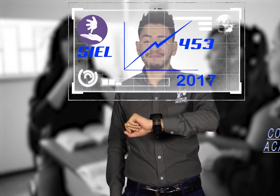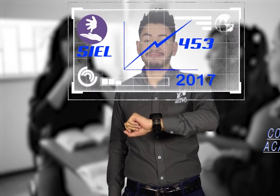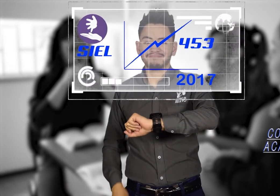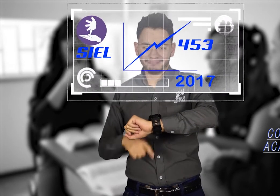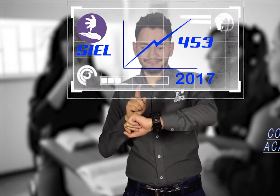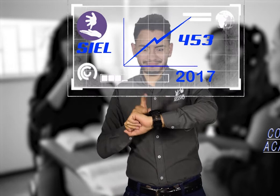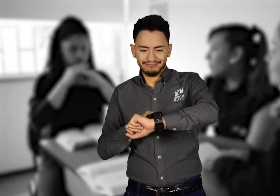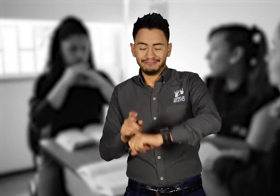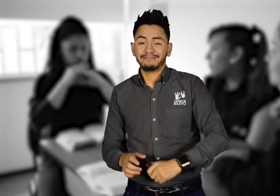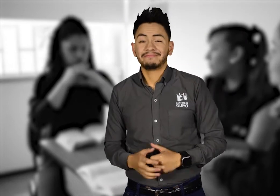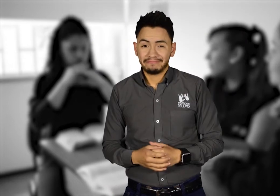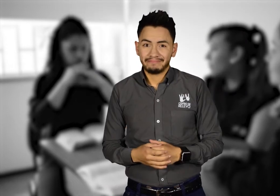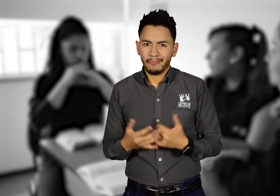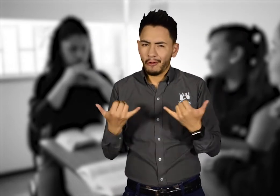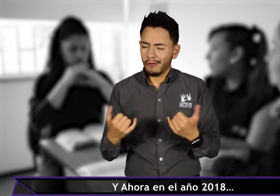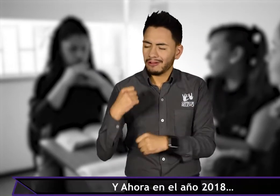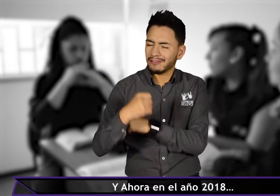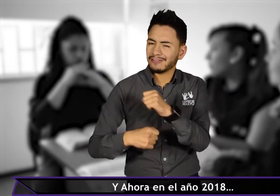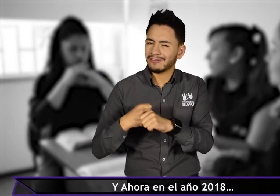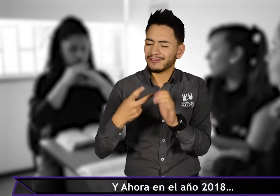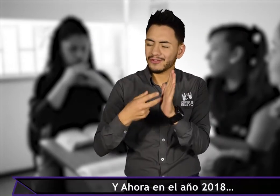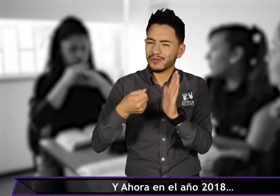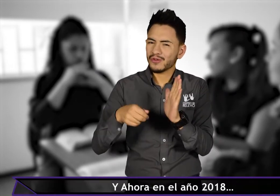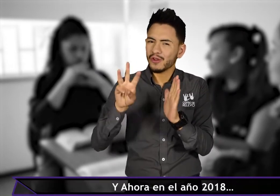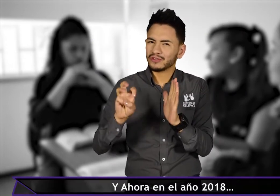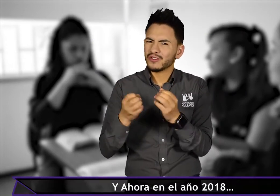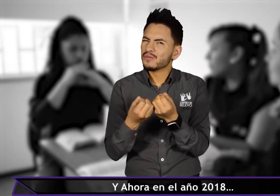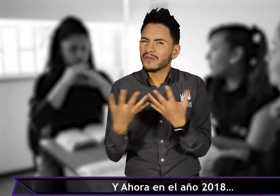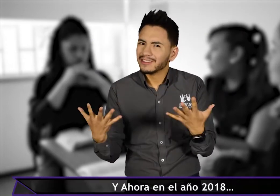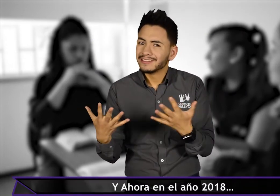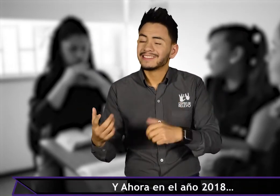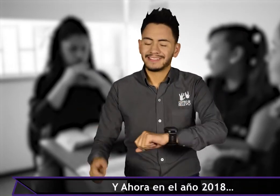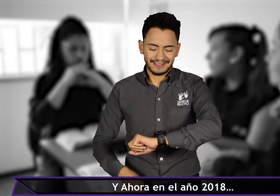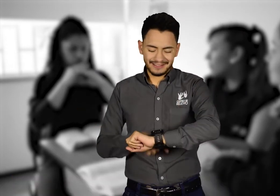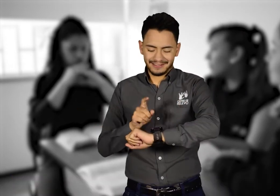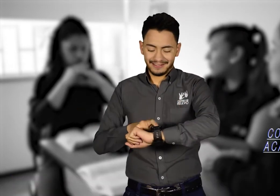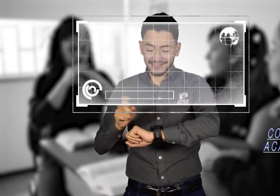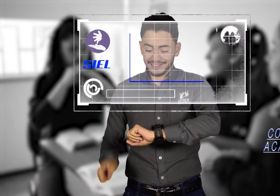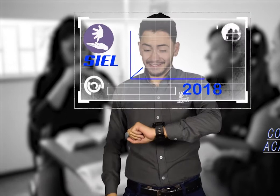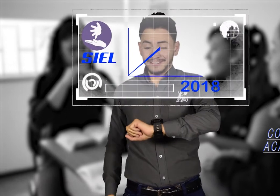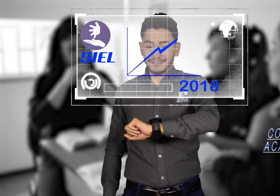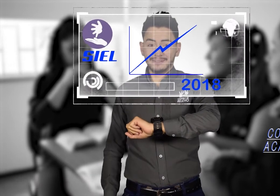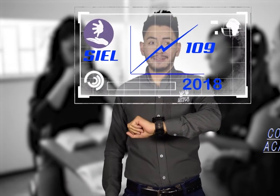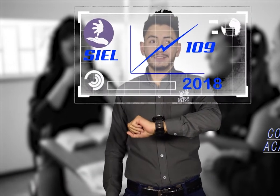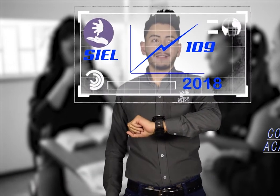servicios CIEL. Y ahora, en el año 2018… Para el año 2018